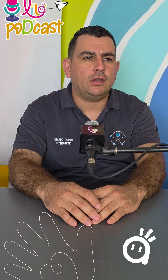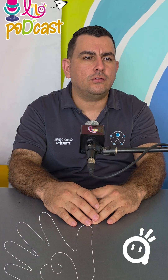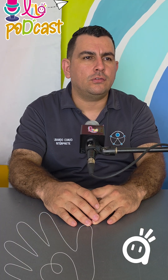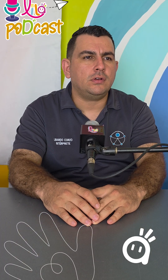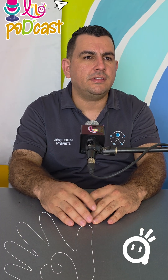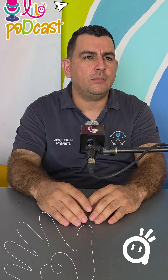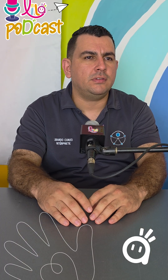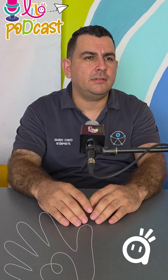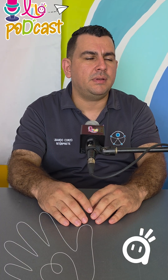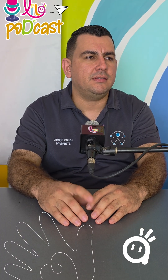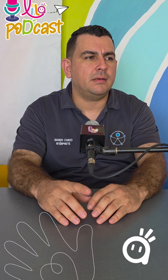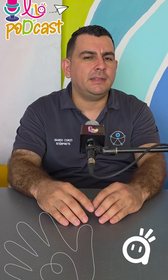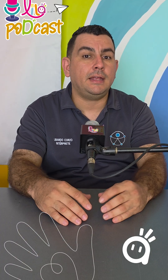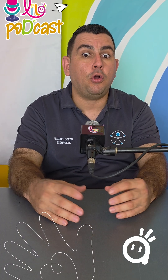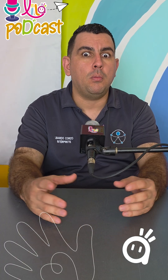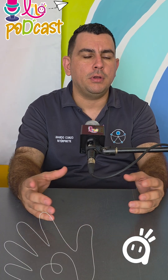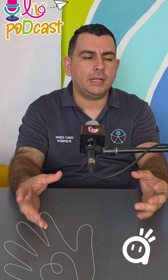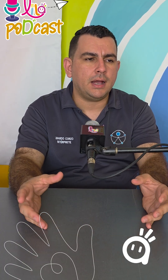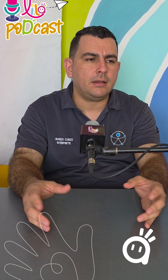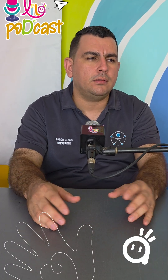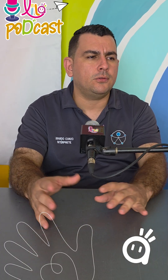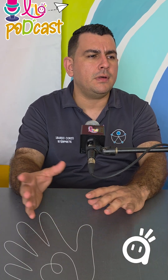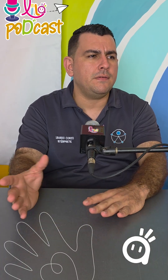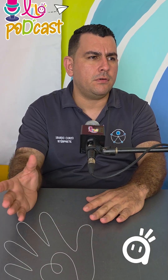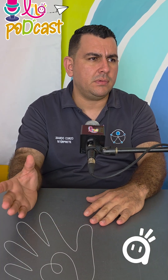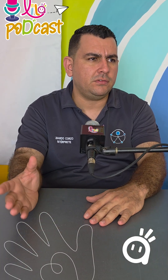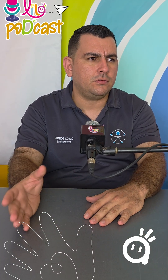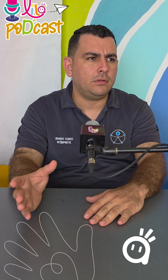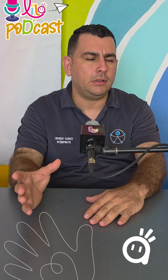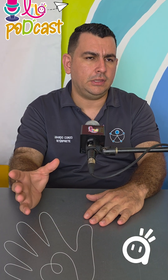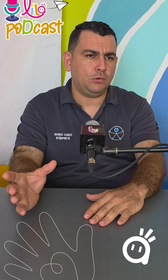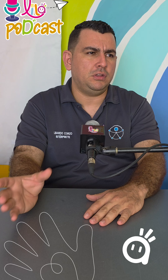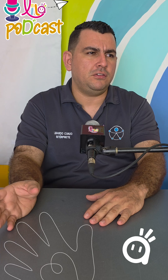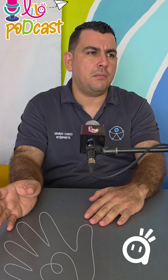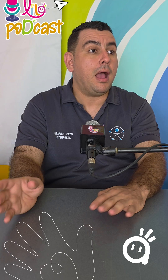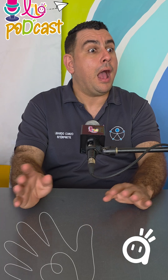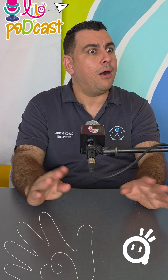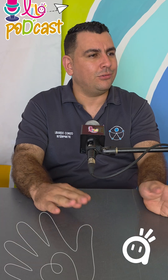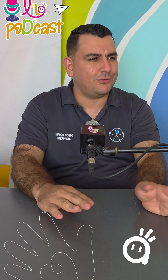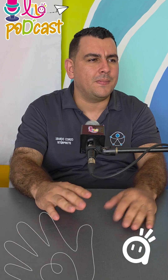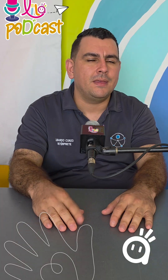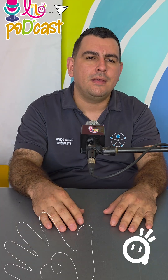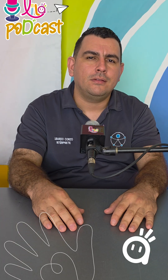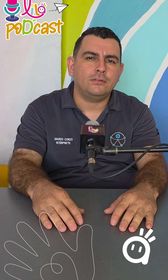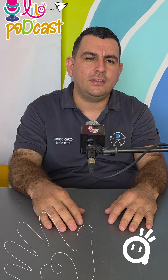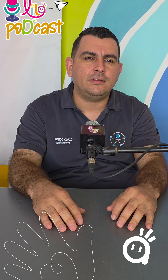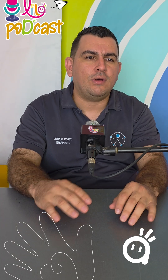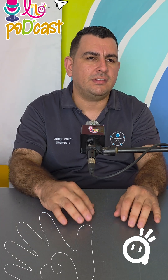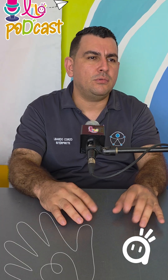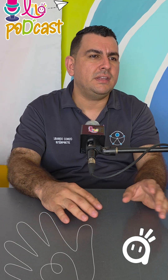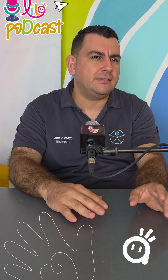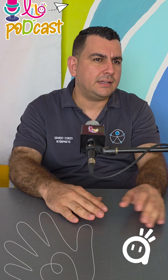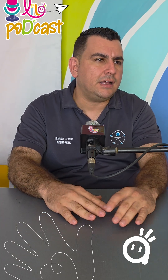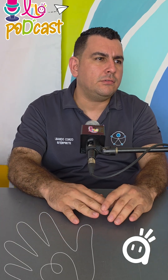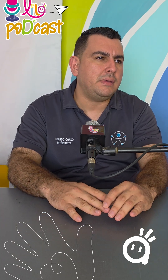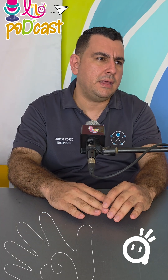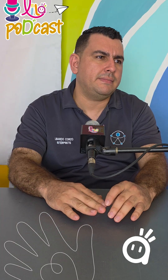nosotros hacemos es precisamente comunicar toda la información de un idioma a otro. Entonces, lo hacemos en este caso mediante la